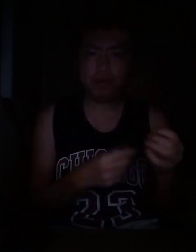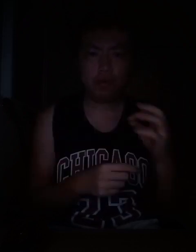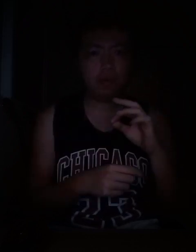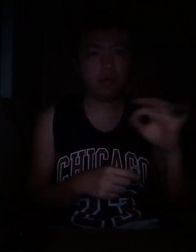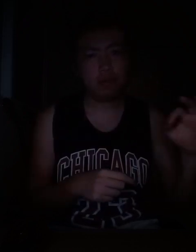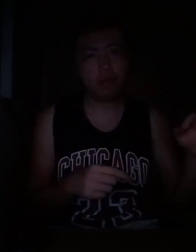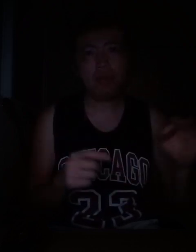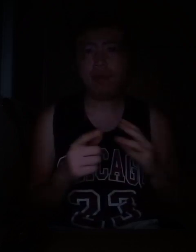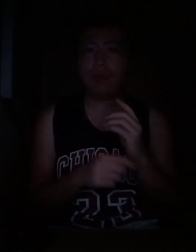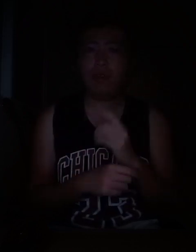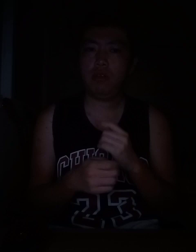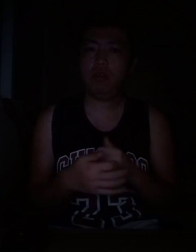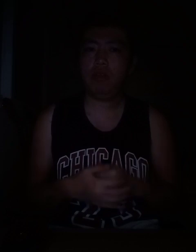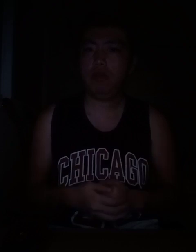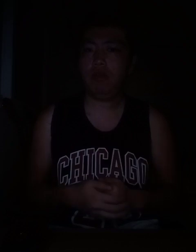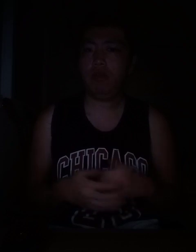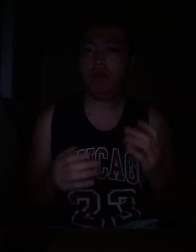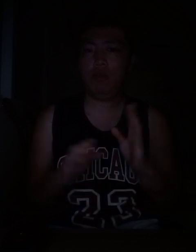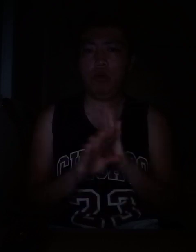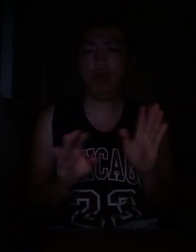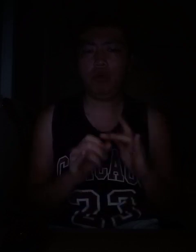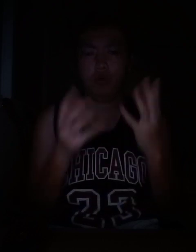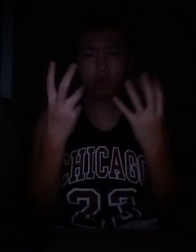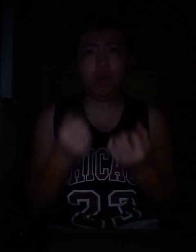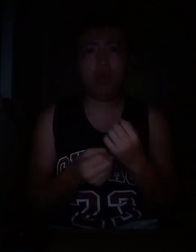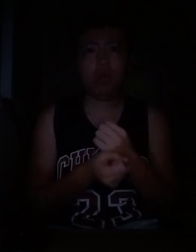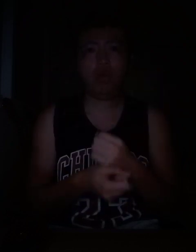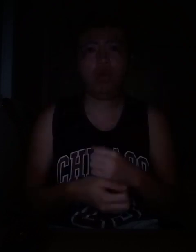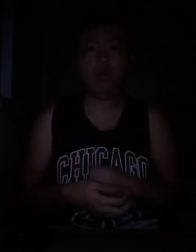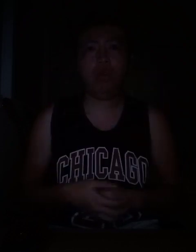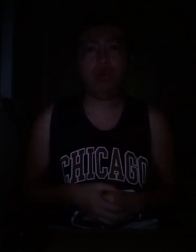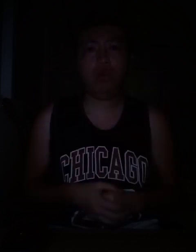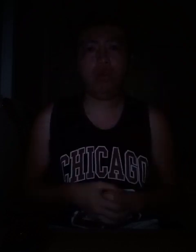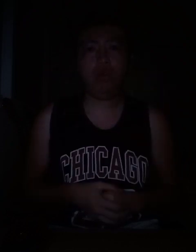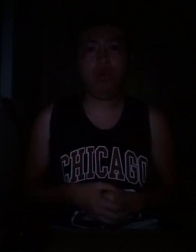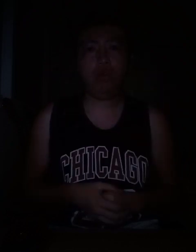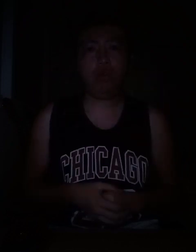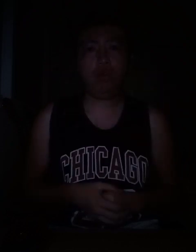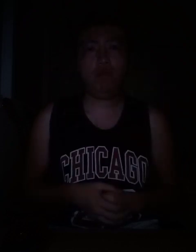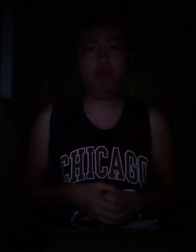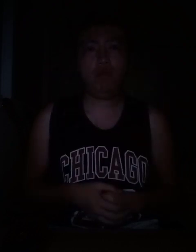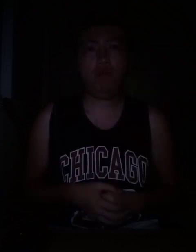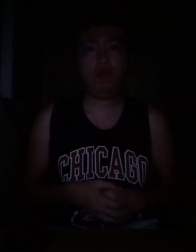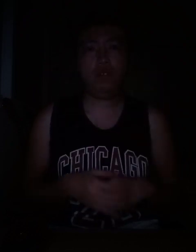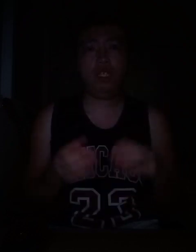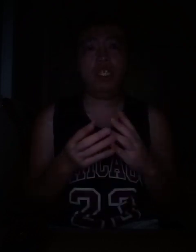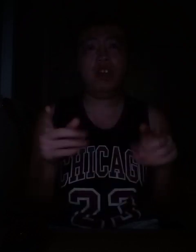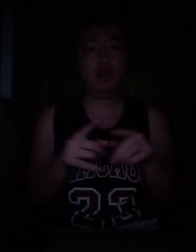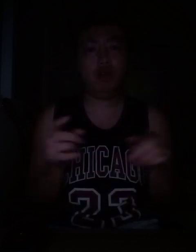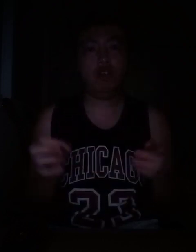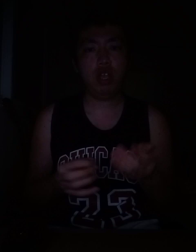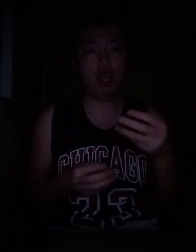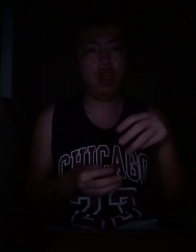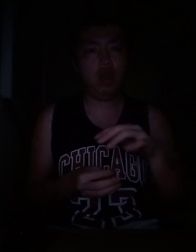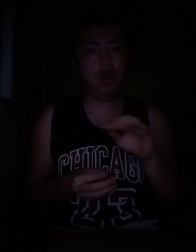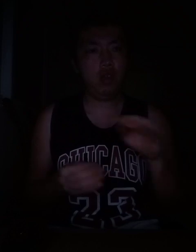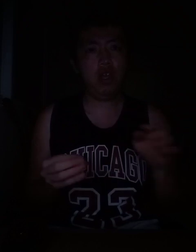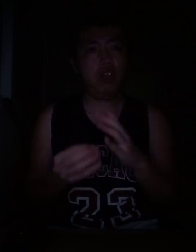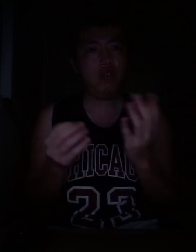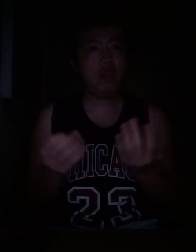많이 있어서 또 배송 안 되는 것도 많으니까 좀 부담은 많이 되죠. 이런 가운데 제주를 비롯한 전국의